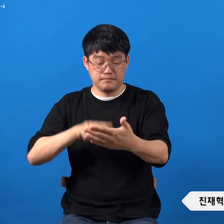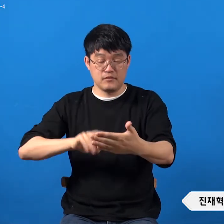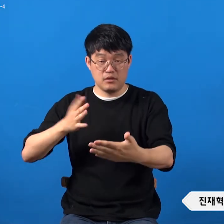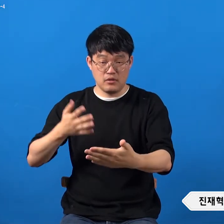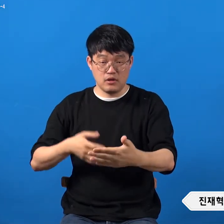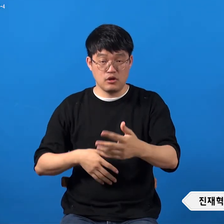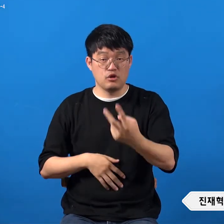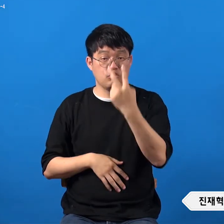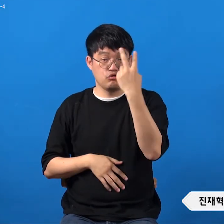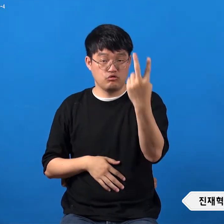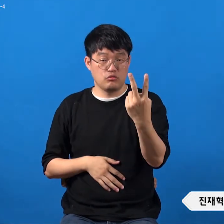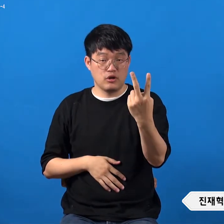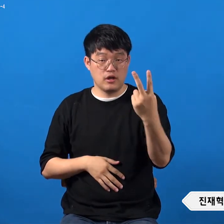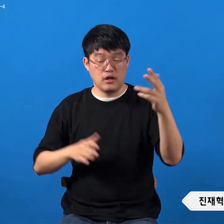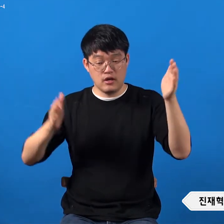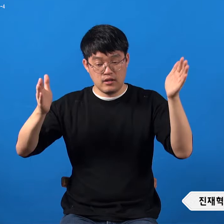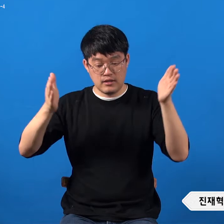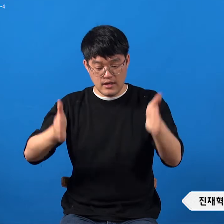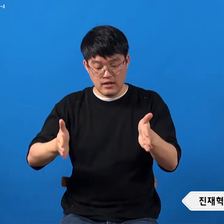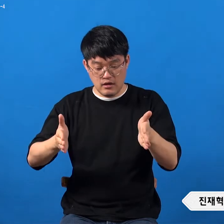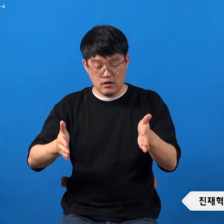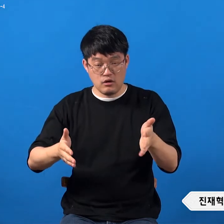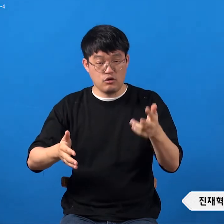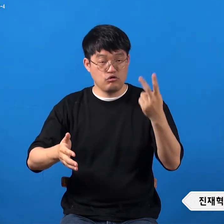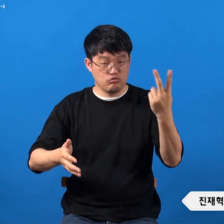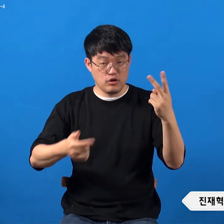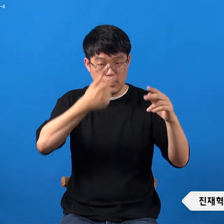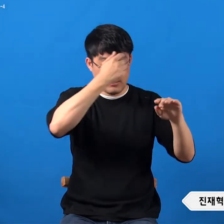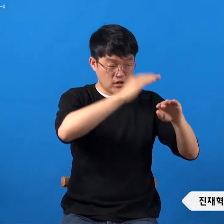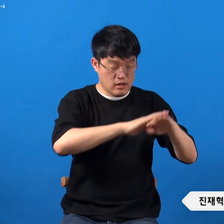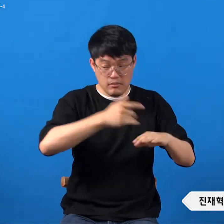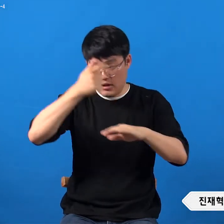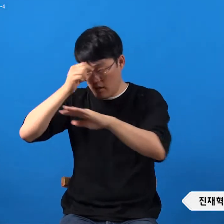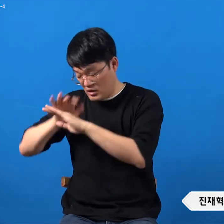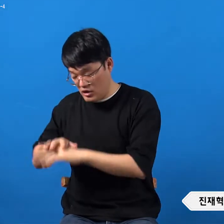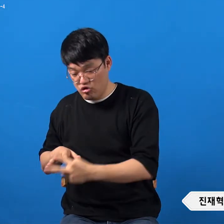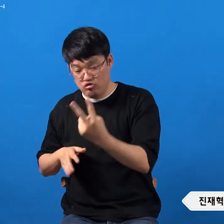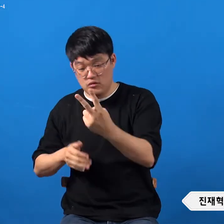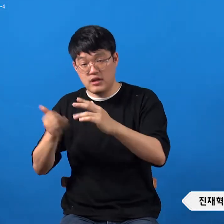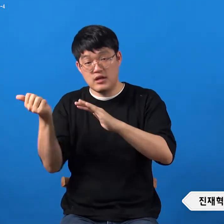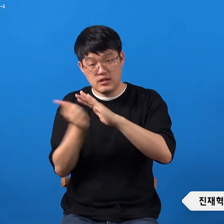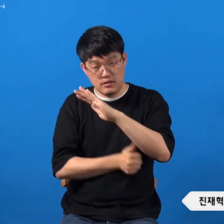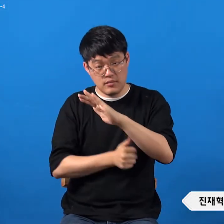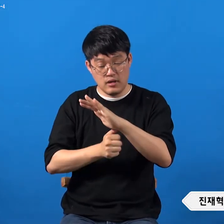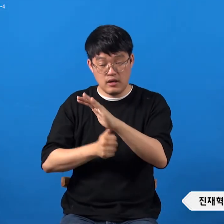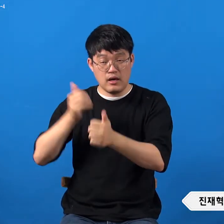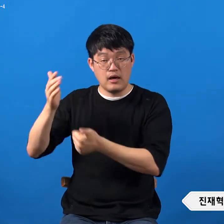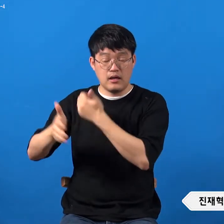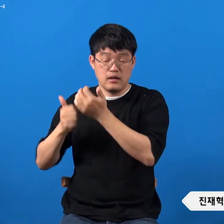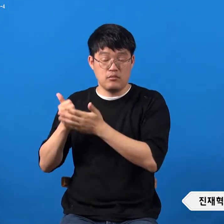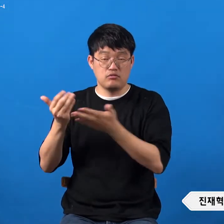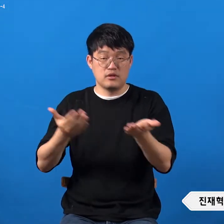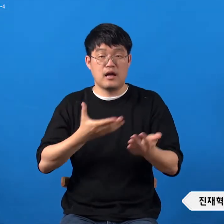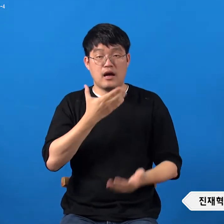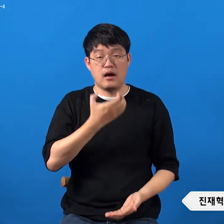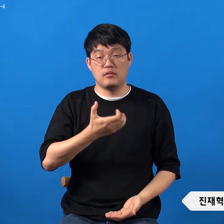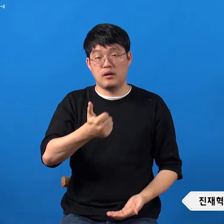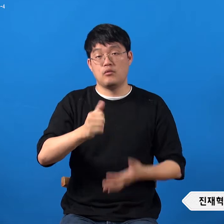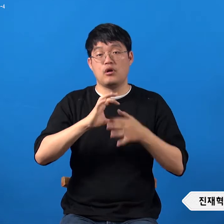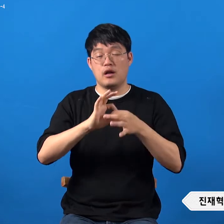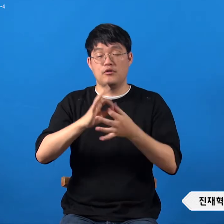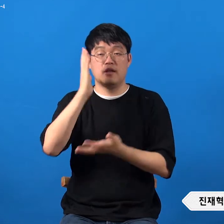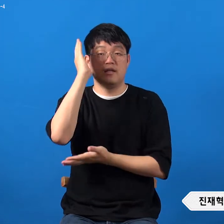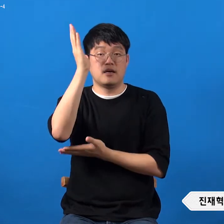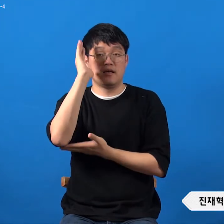보게 됩니다. 오늘 그 두 번의 예배, 두 번의 실패, 하나님이 주시는 아브라함의